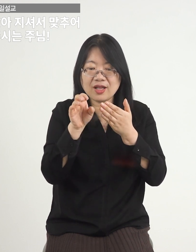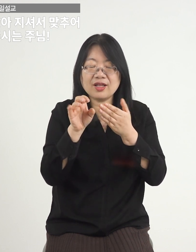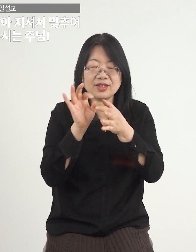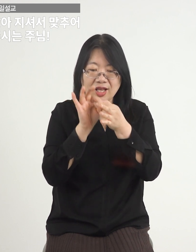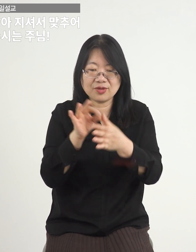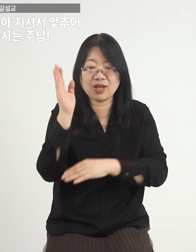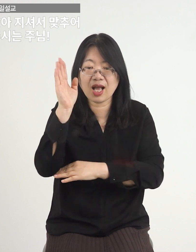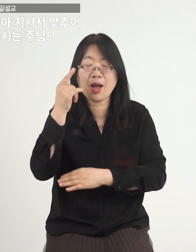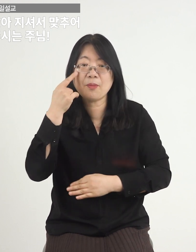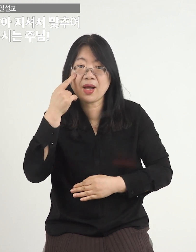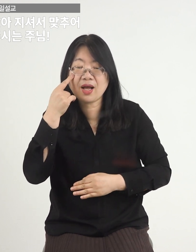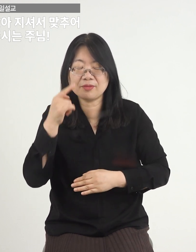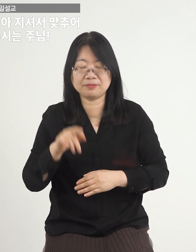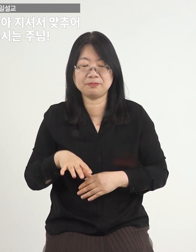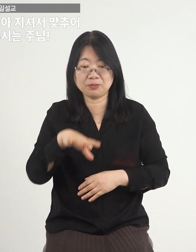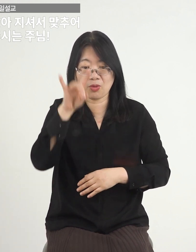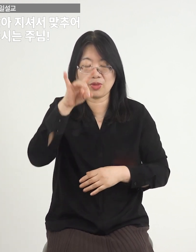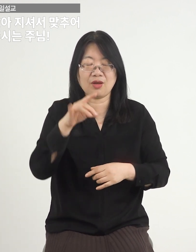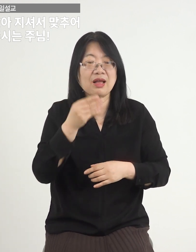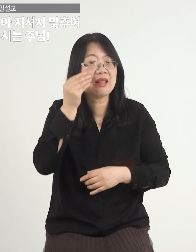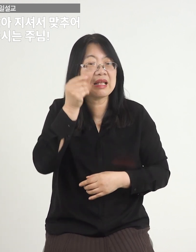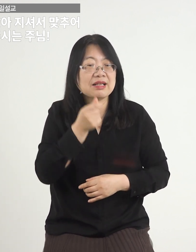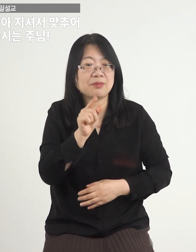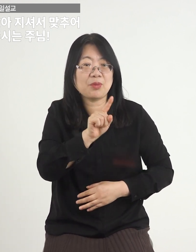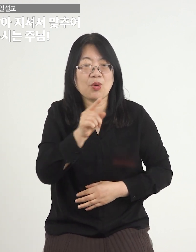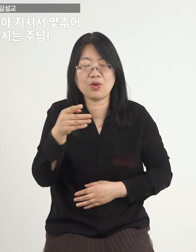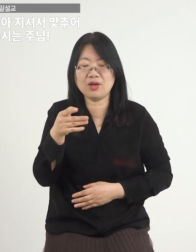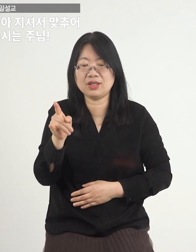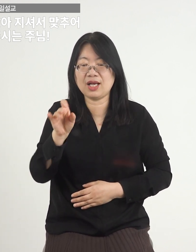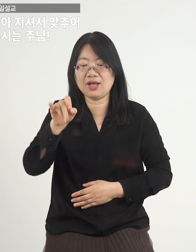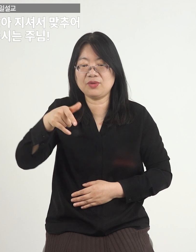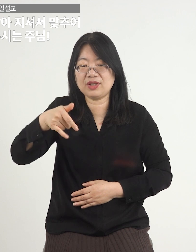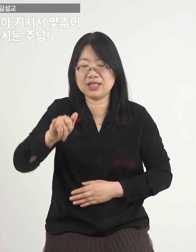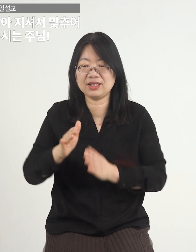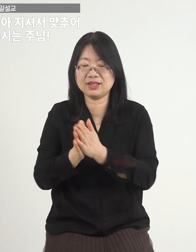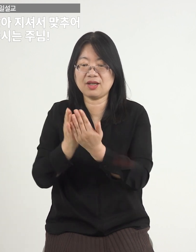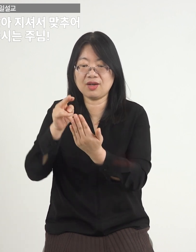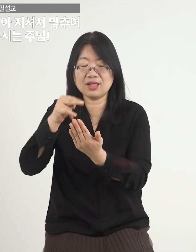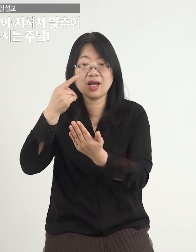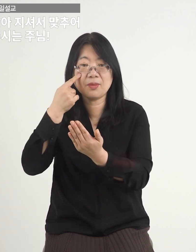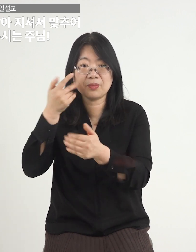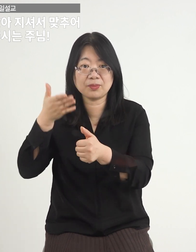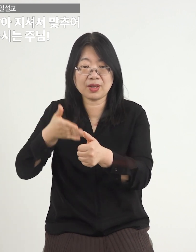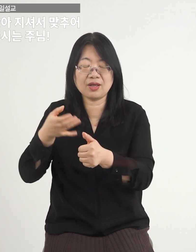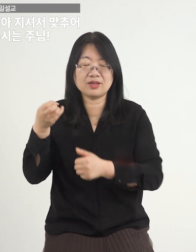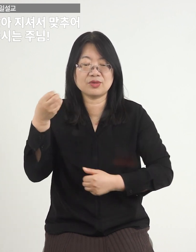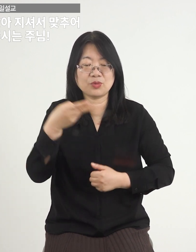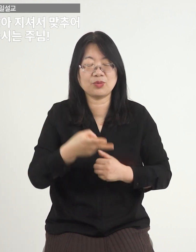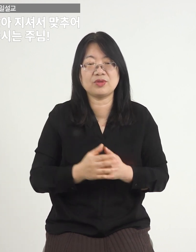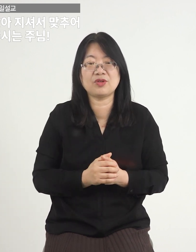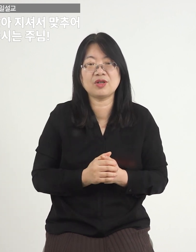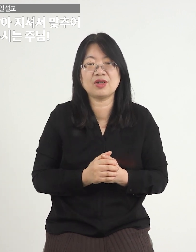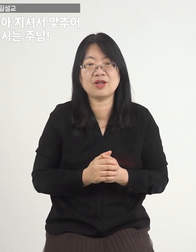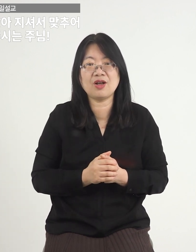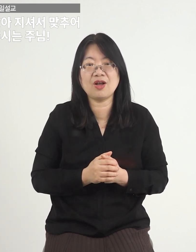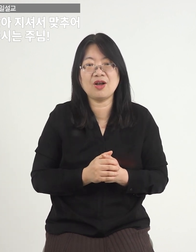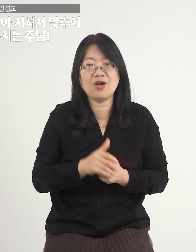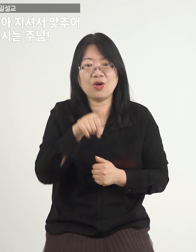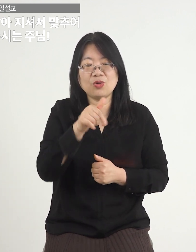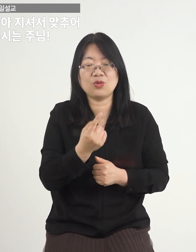우선 여기의 기름은 레위기서를 한번 띄워주실까요? 또